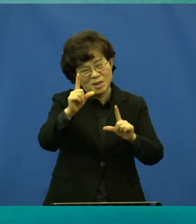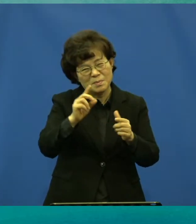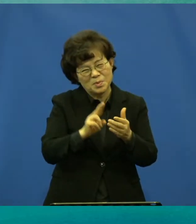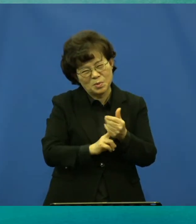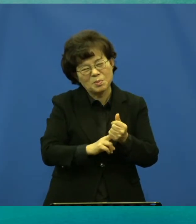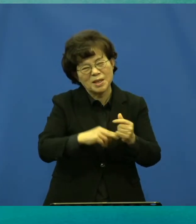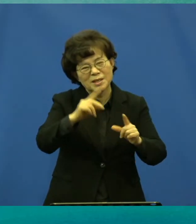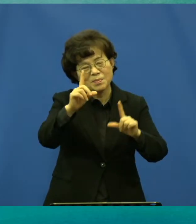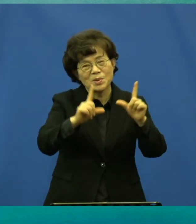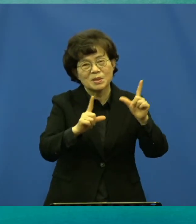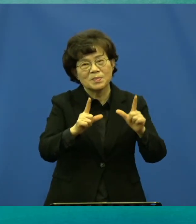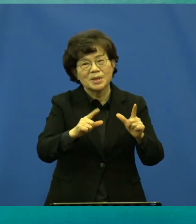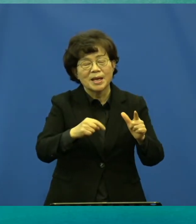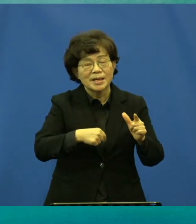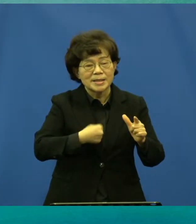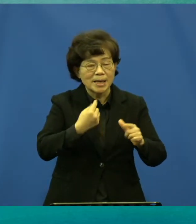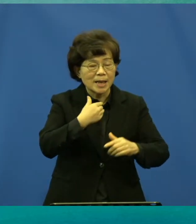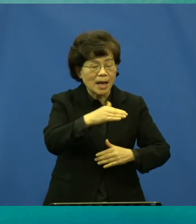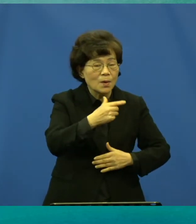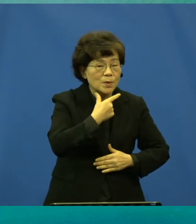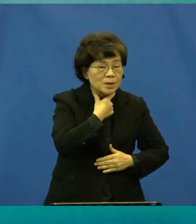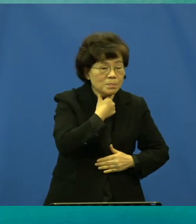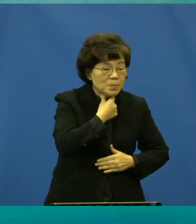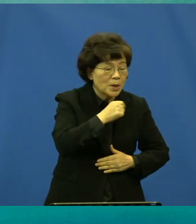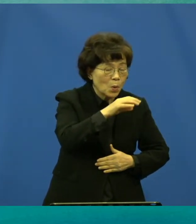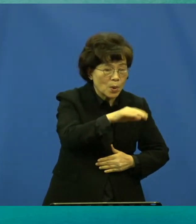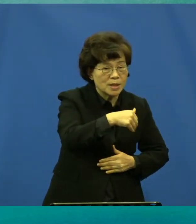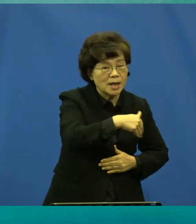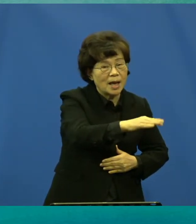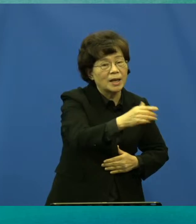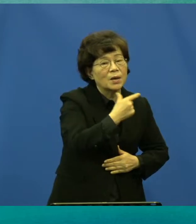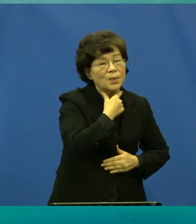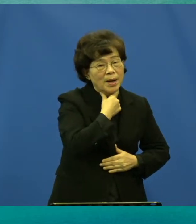그는 언제나 자기가 가고 싶은 대로 가려고 합니다.